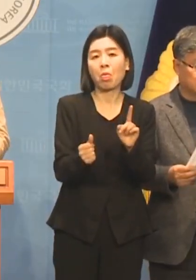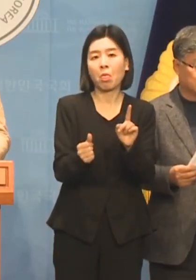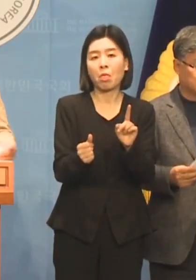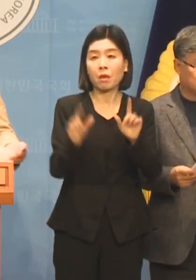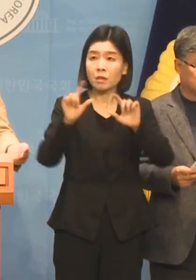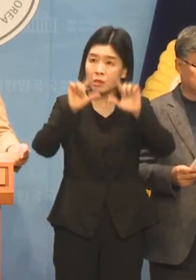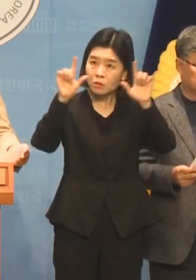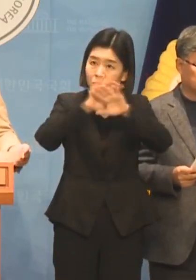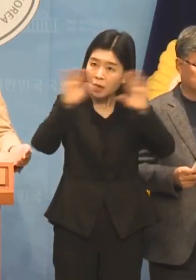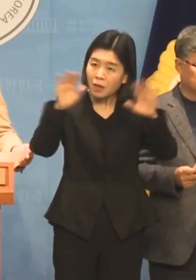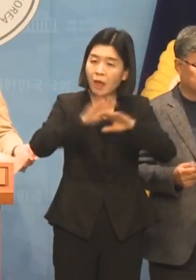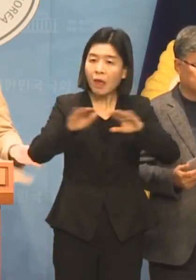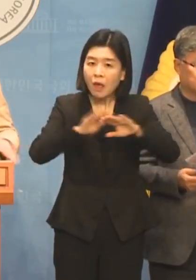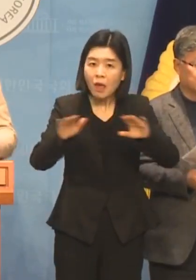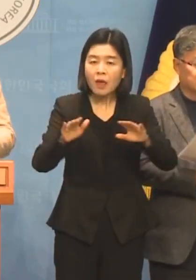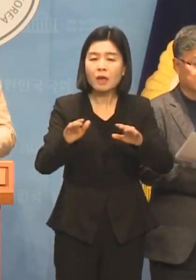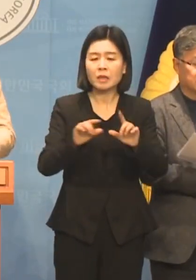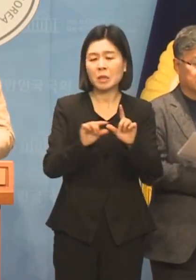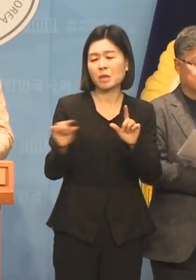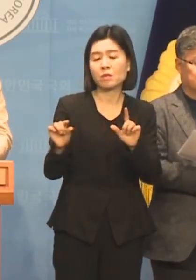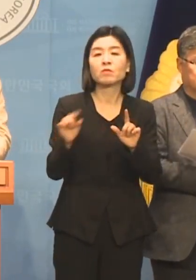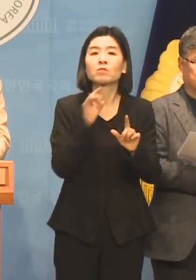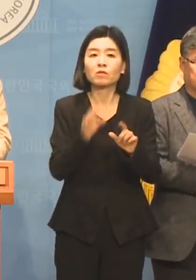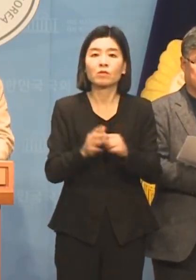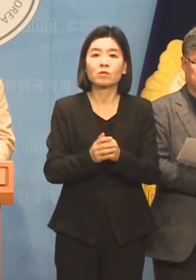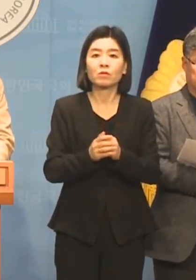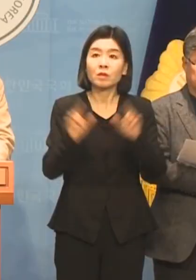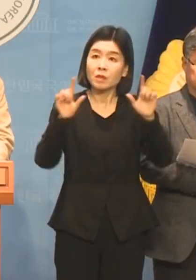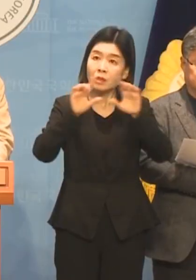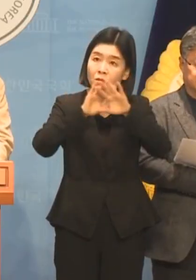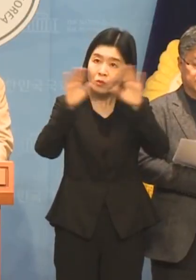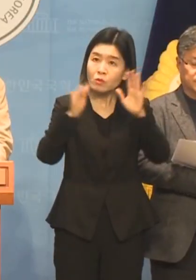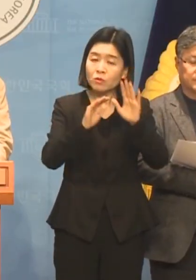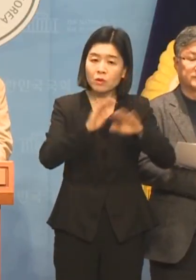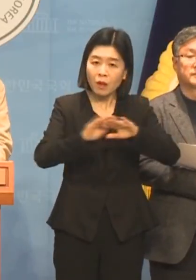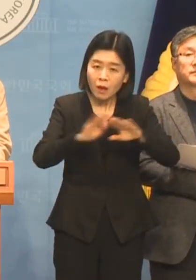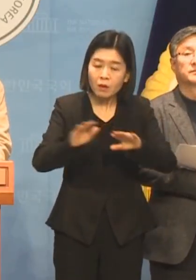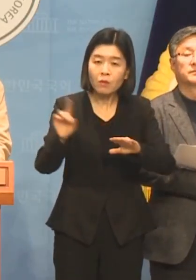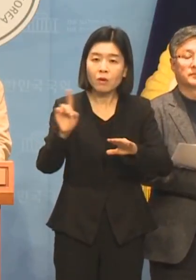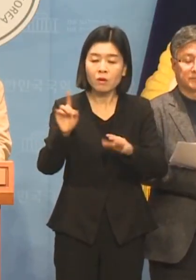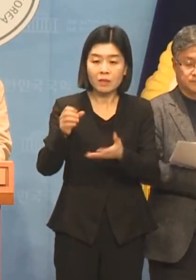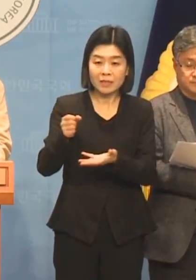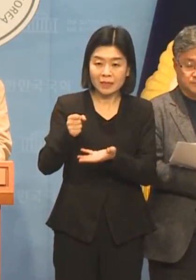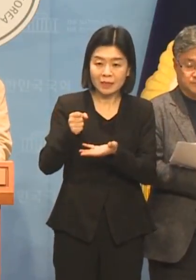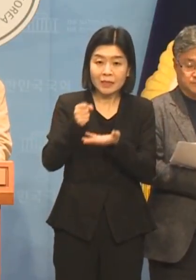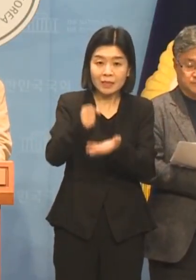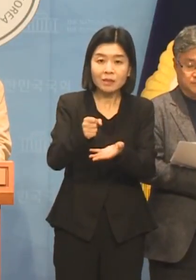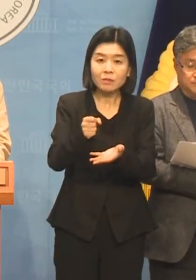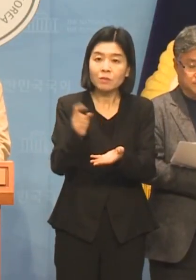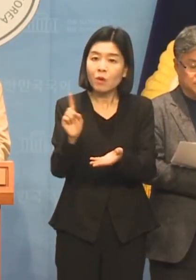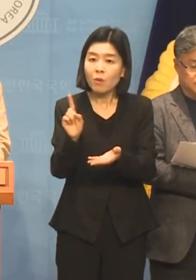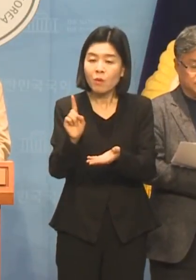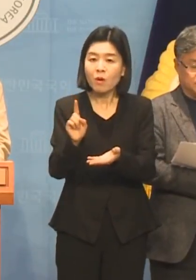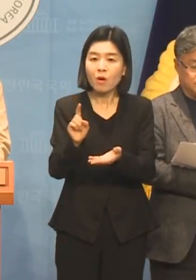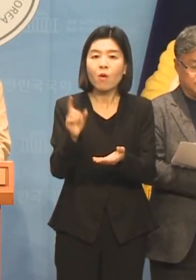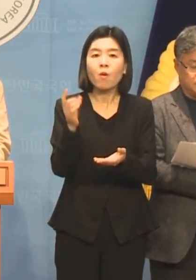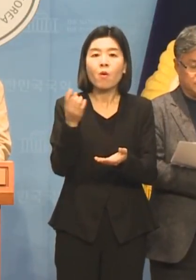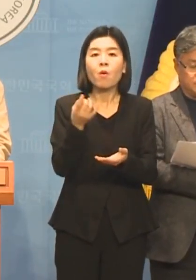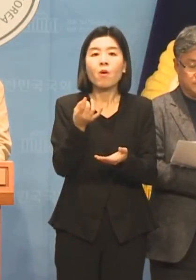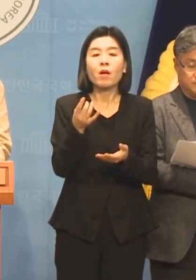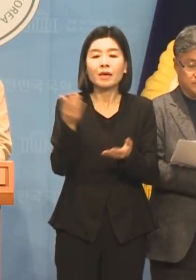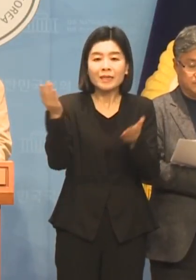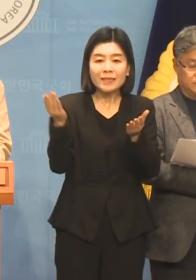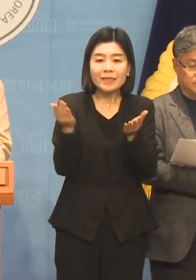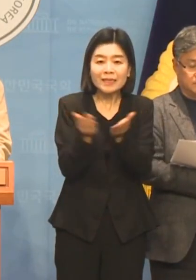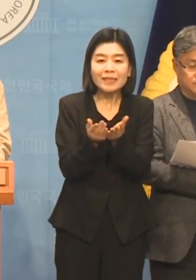그치고 있습니다. 기후 대응 기금도 마찬가지입니다. 현재 기금의 용도에는 기후 위기 적응이